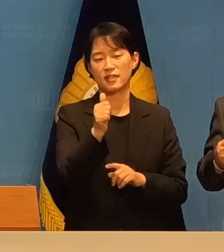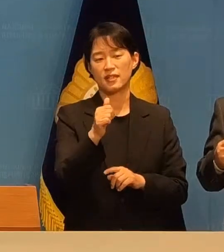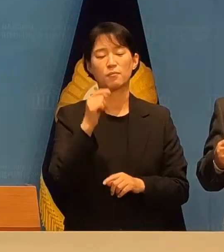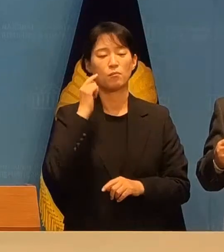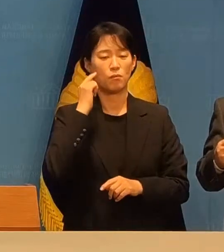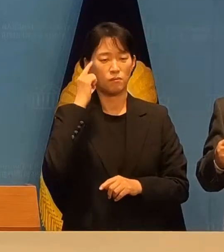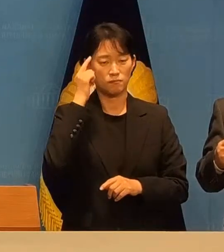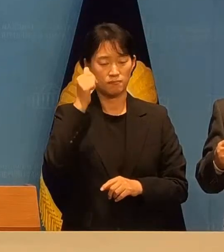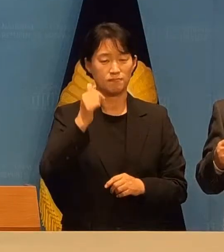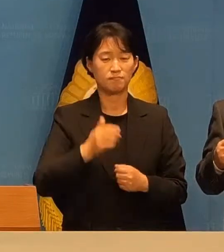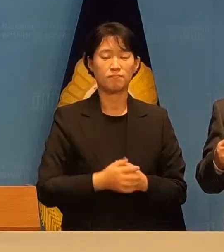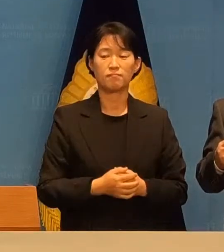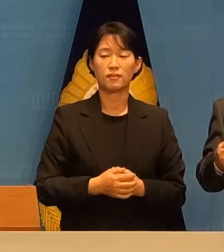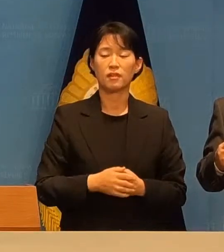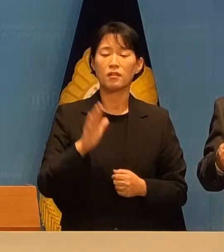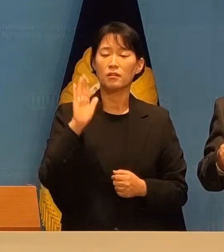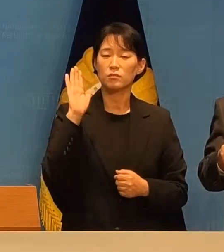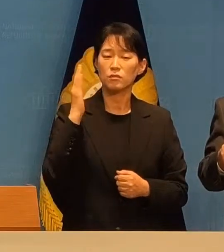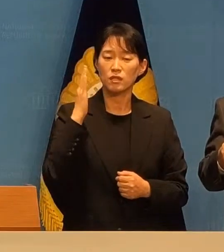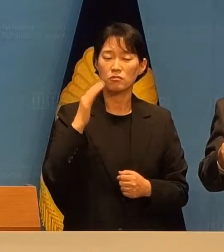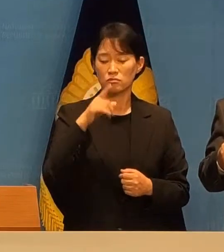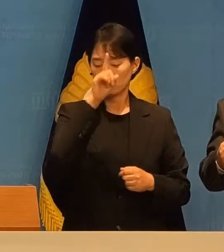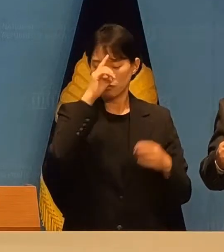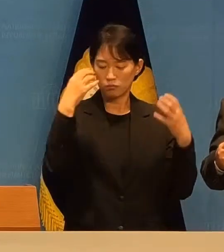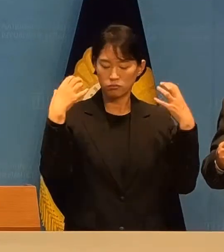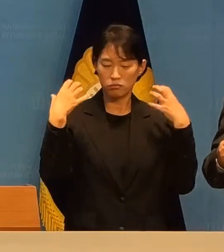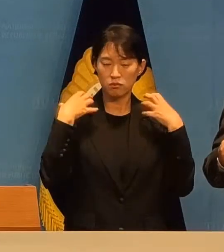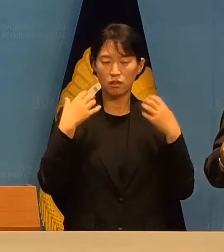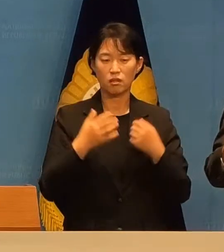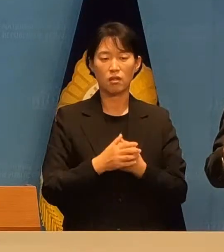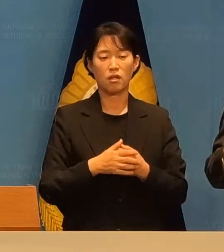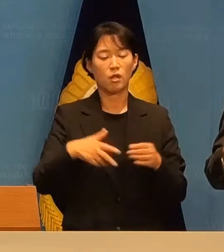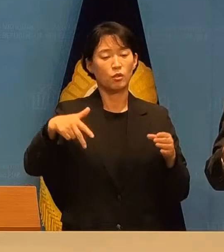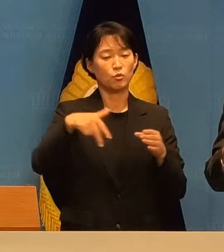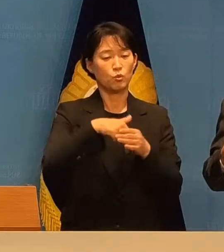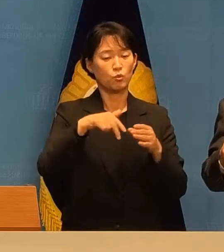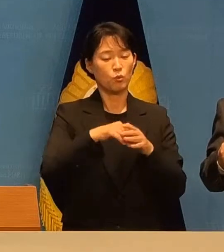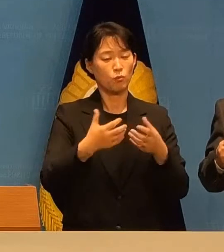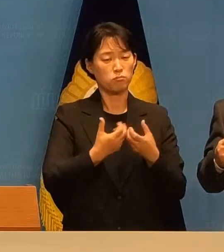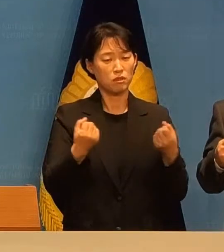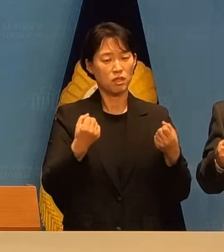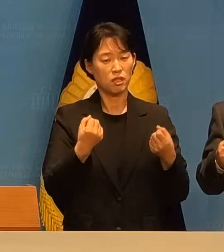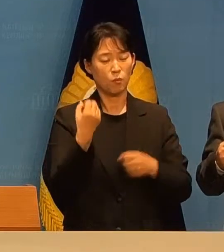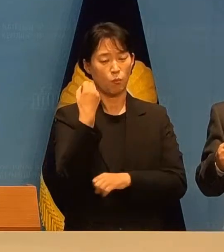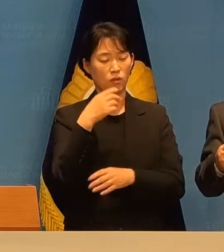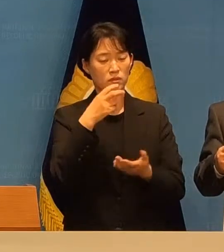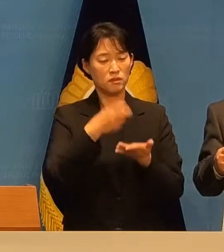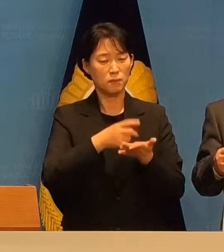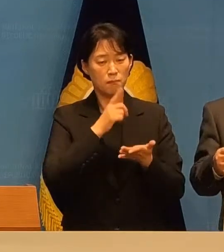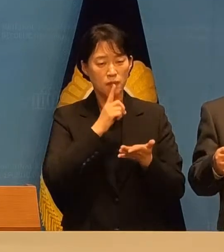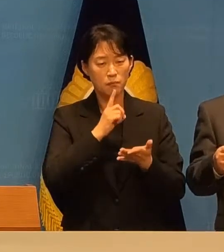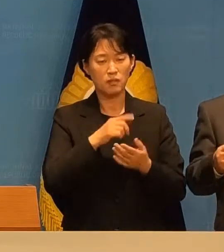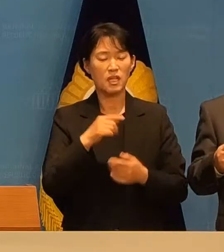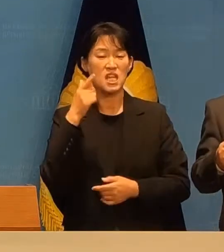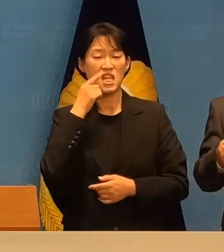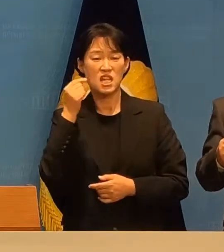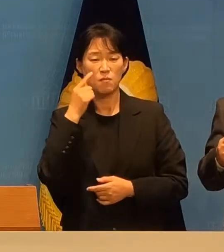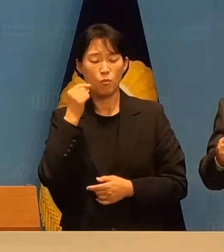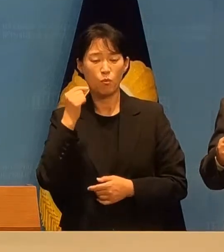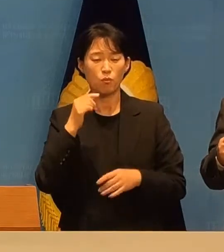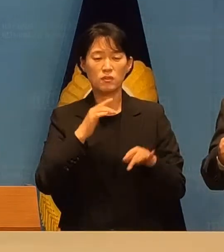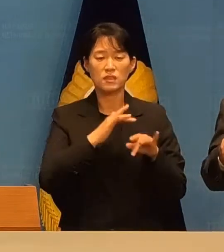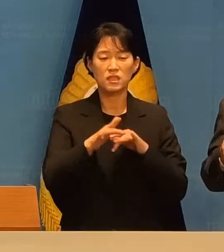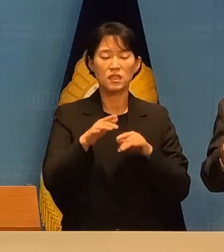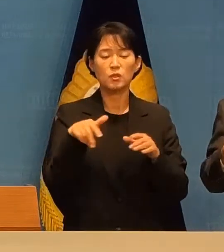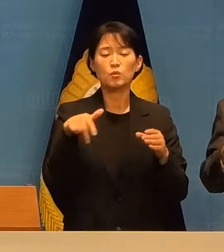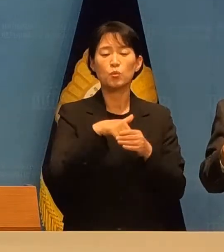목사입니다. 최근 정부가 종교 분리 원칙을 언급하며 일본의 종교